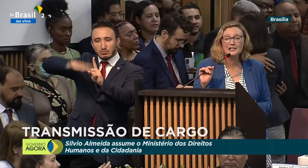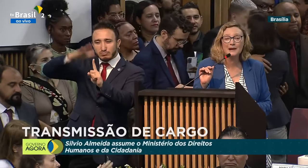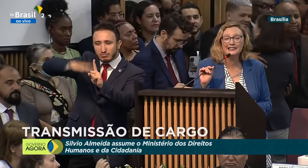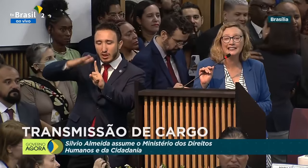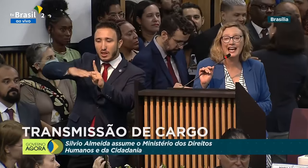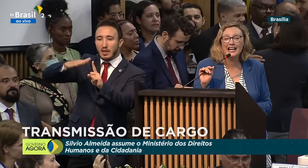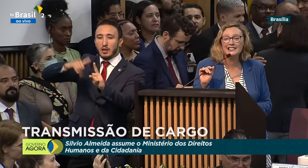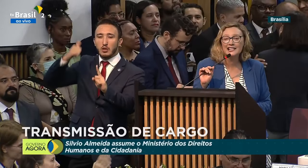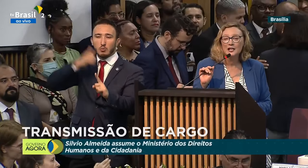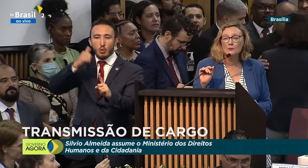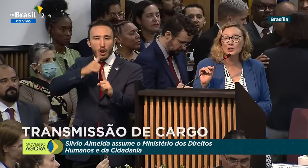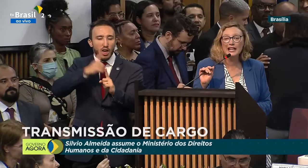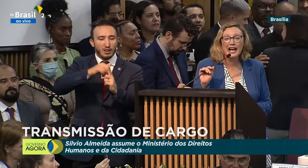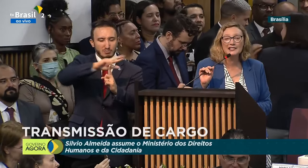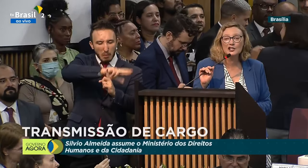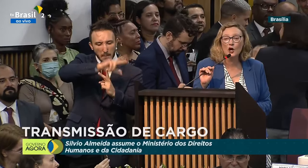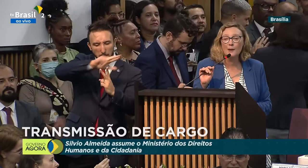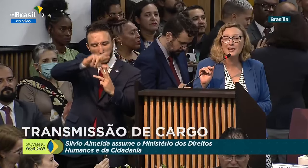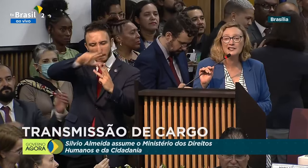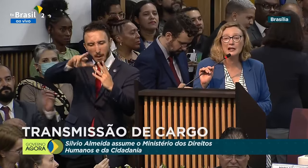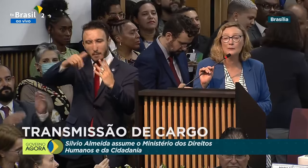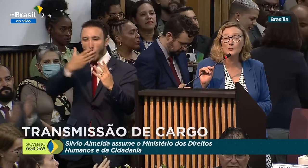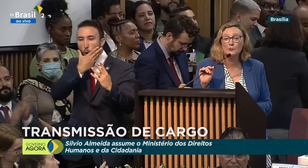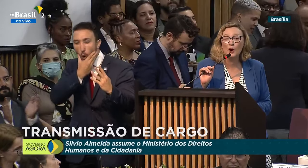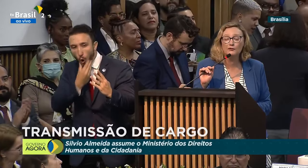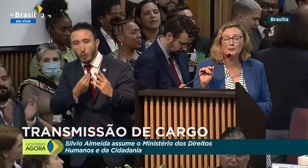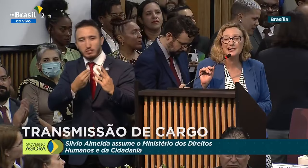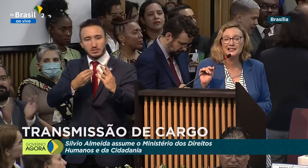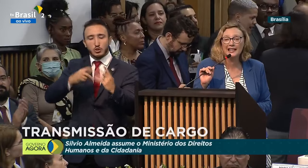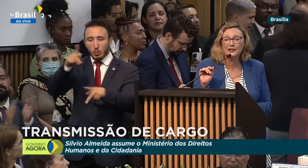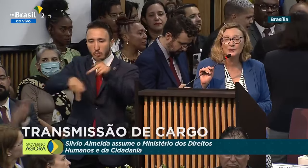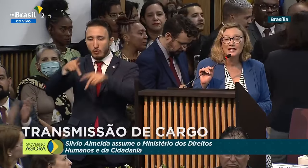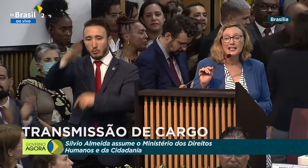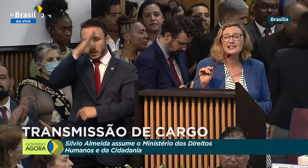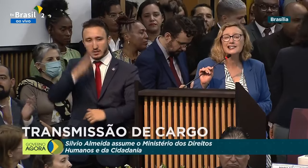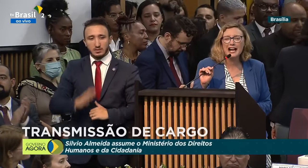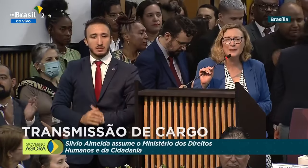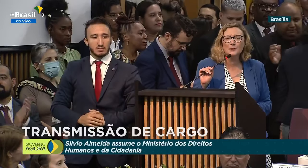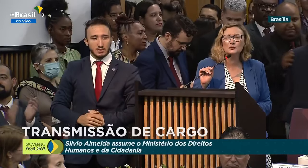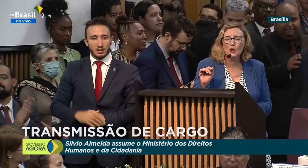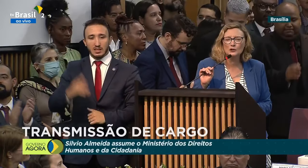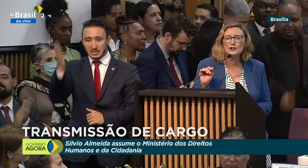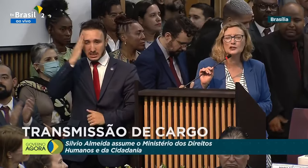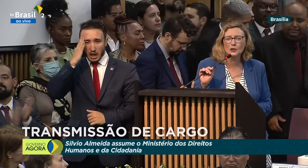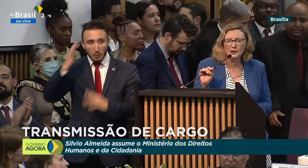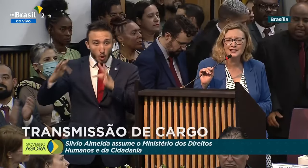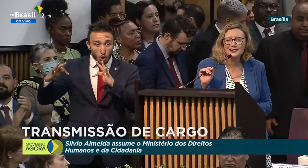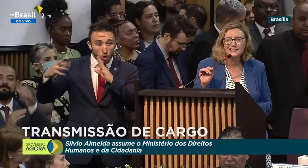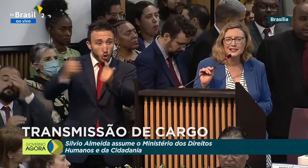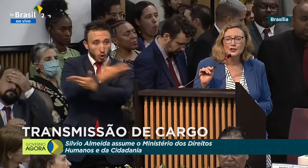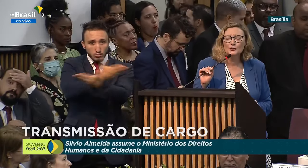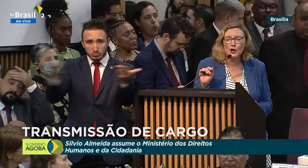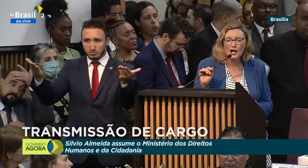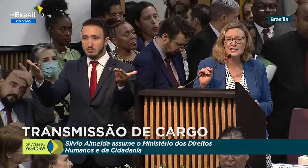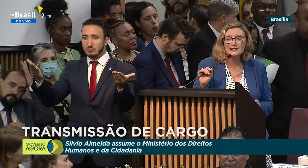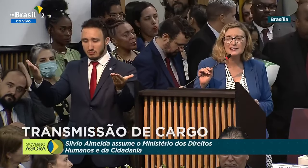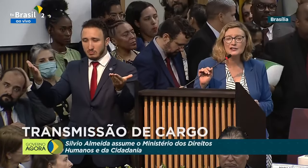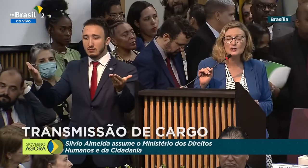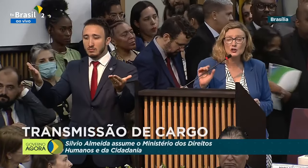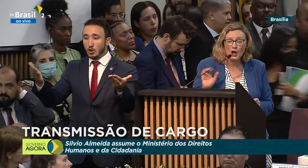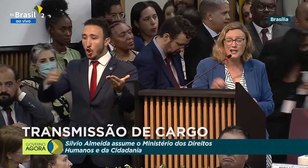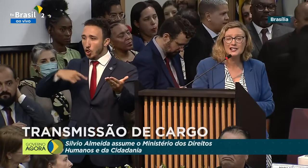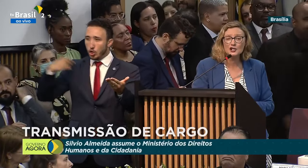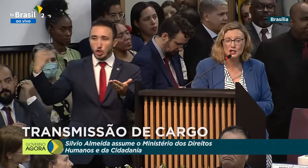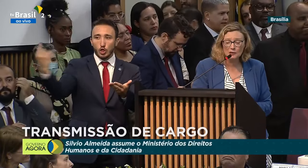dandaras marielles mulheres e homens do povo brasileiro e saibam todos e todas nós